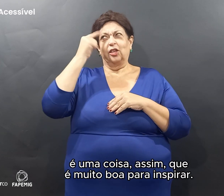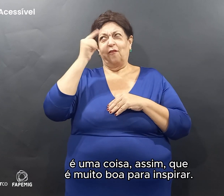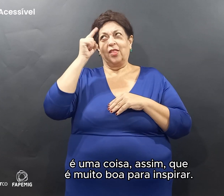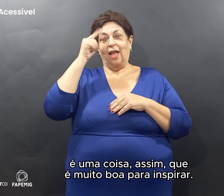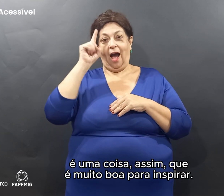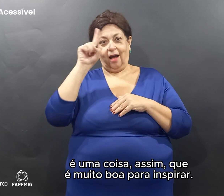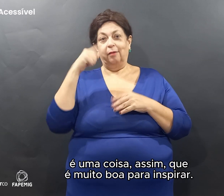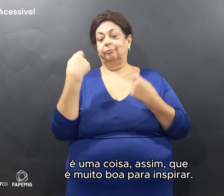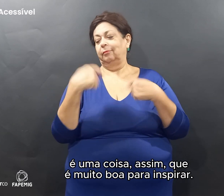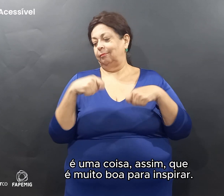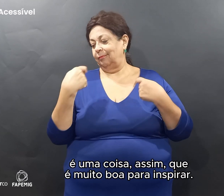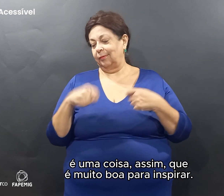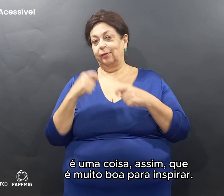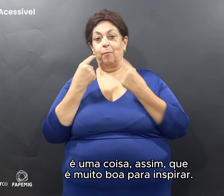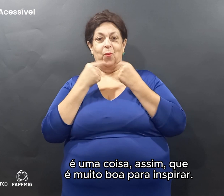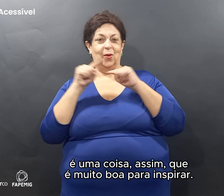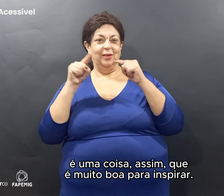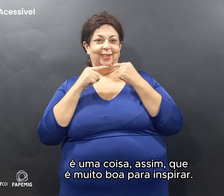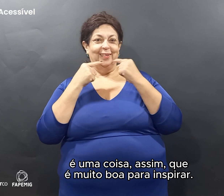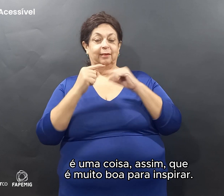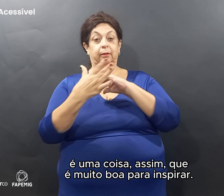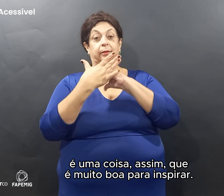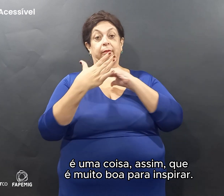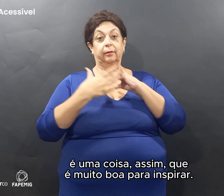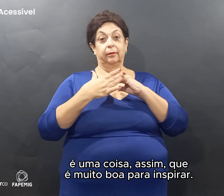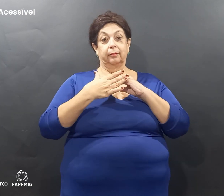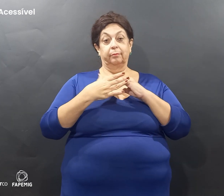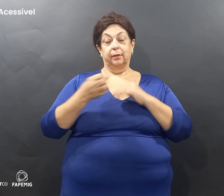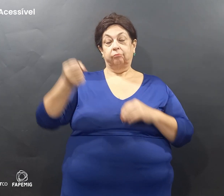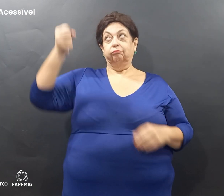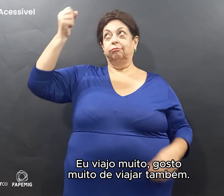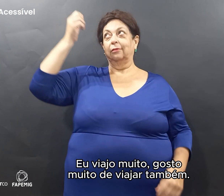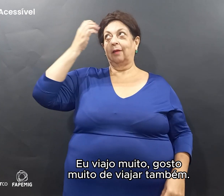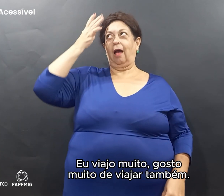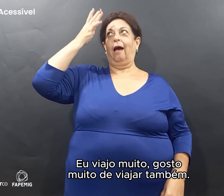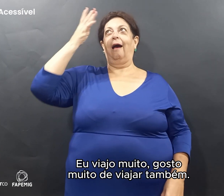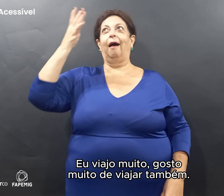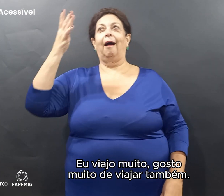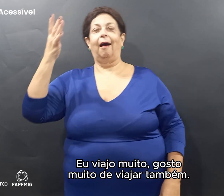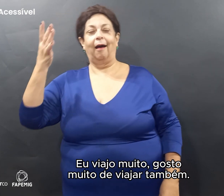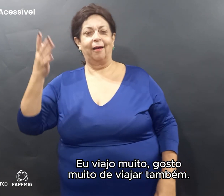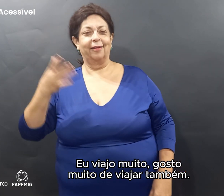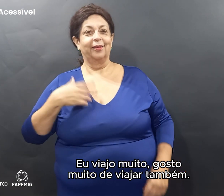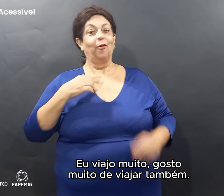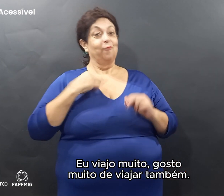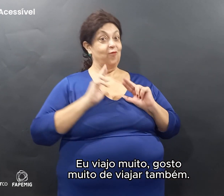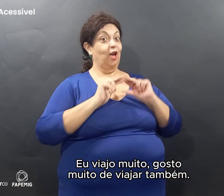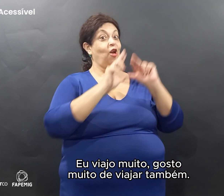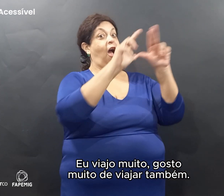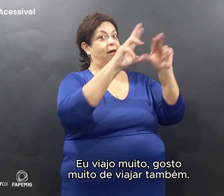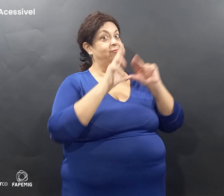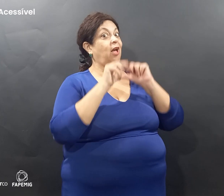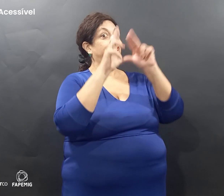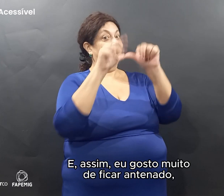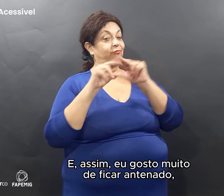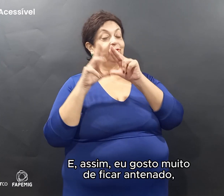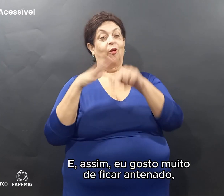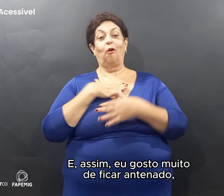assim, que é muito, muito boa para inspirar, né? Eu viajo muito, gosto muito de viajar